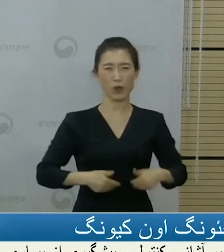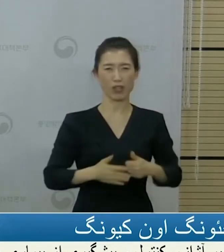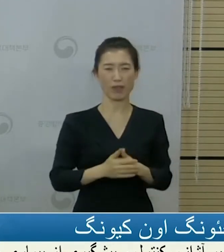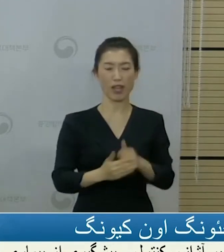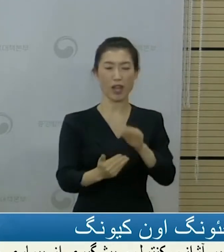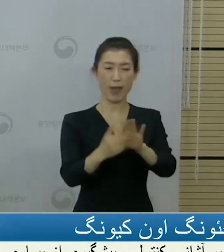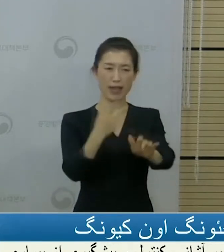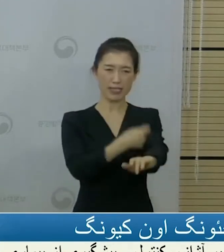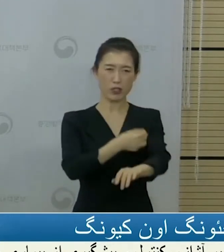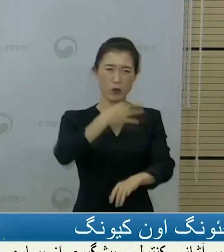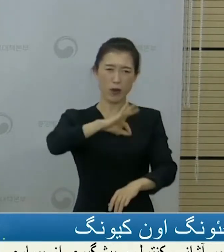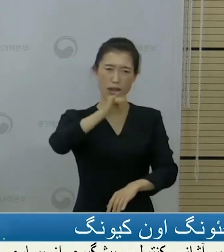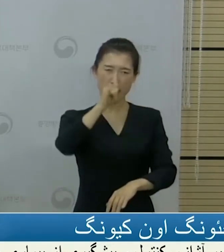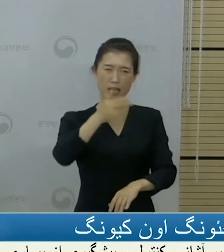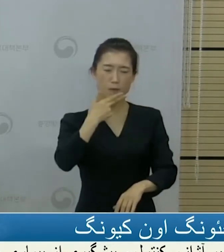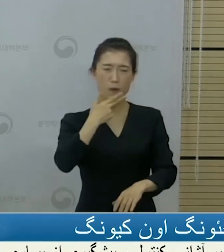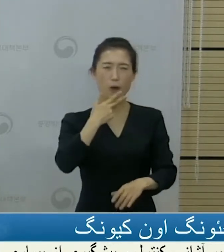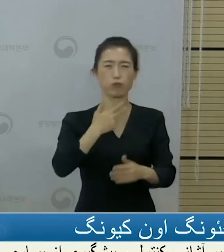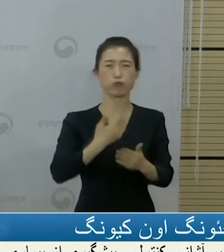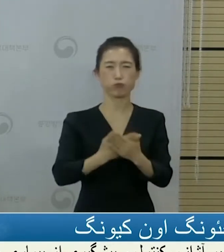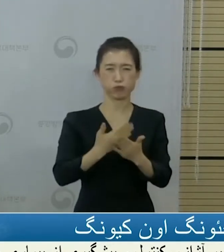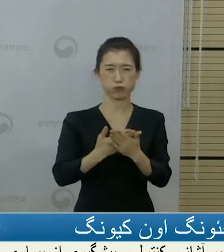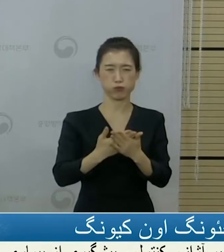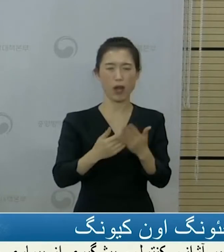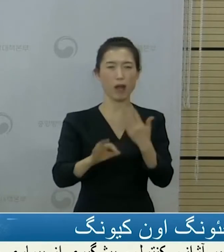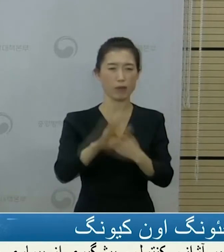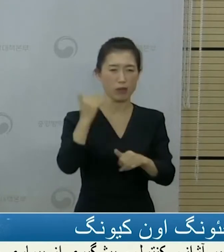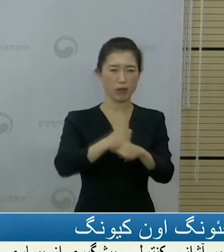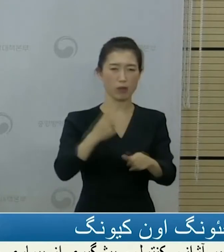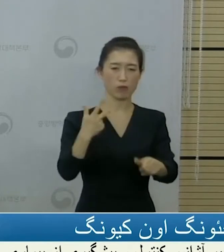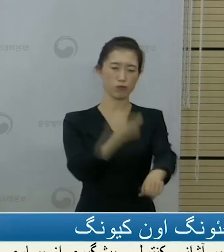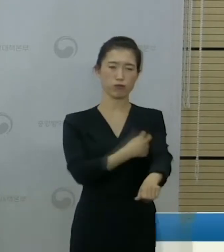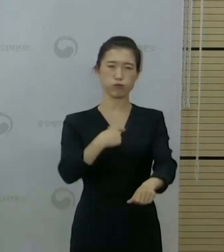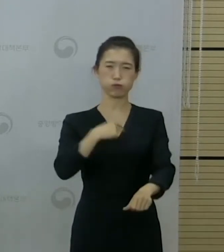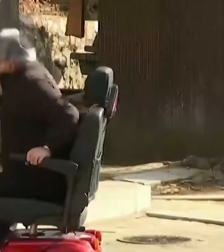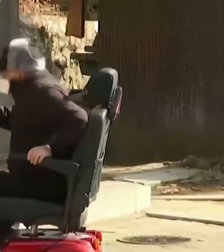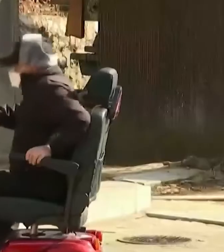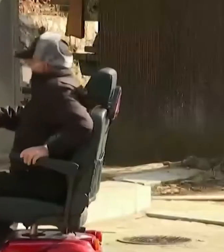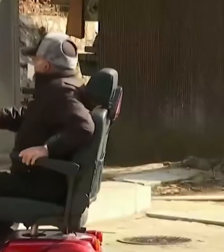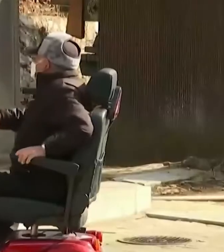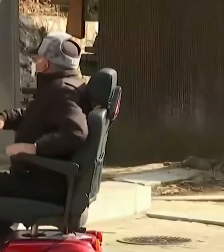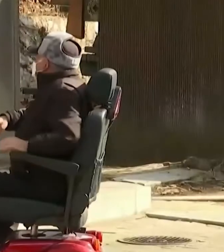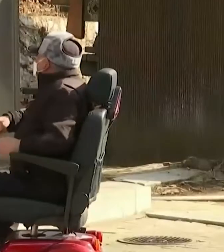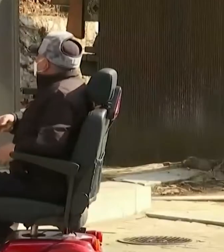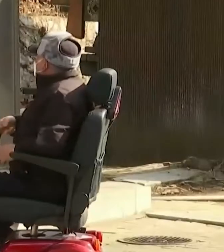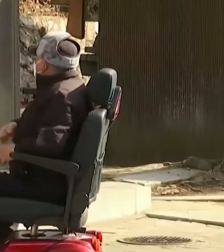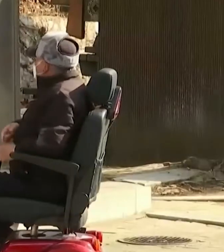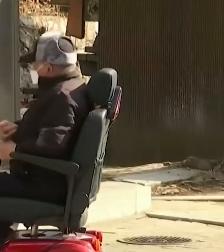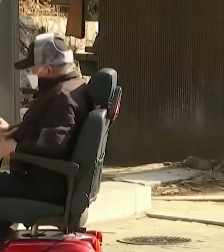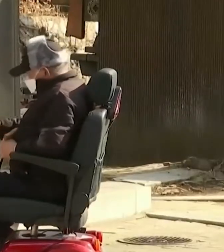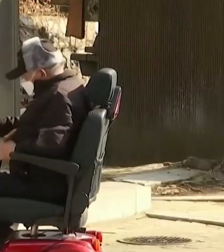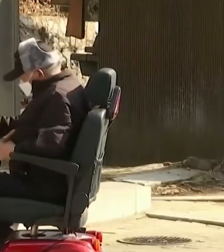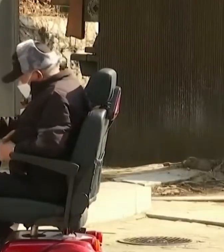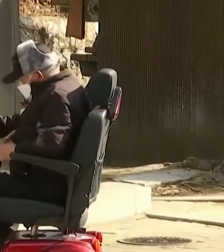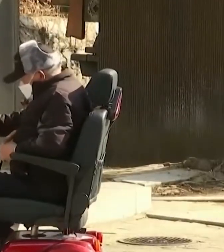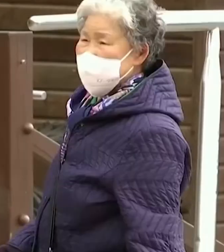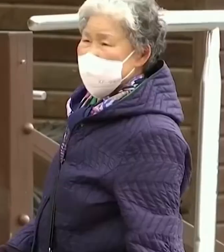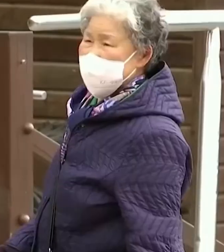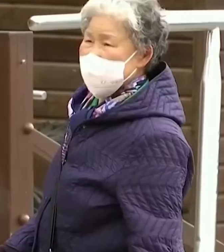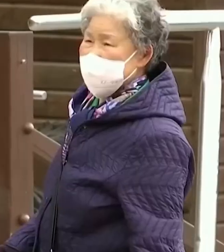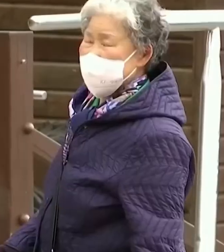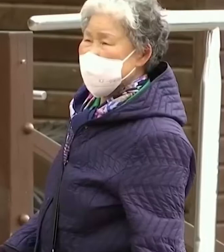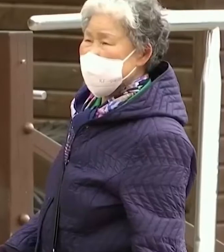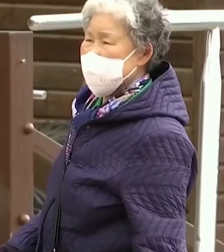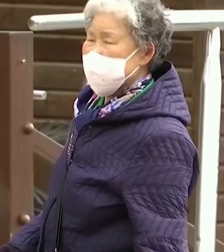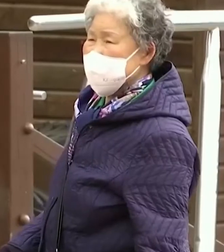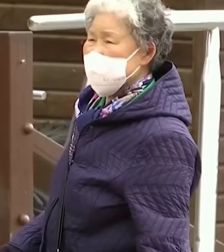بر سالمندان می تواند واکسیناسیون مردم و کادر بهداشتی را کاهش دهد. خانم کیونگ میگوید واکسیناسیون